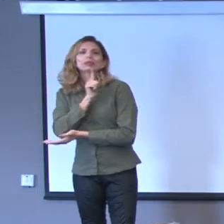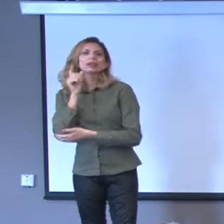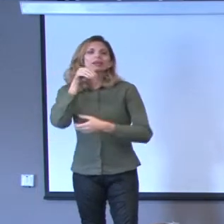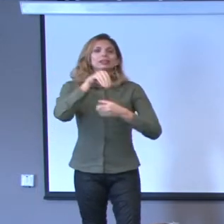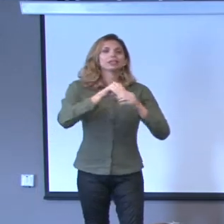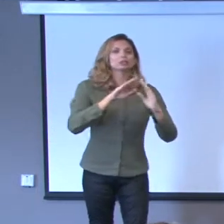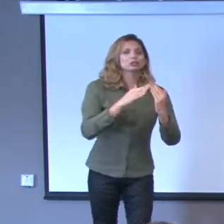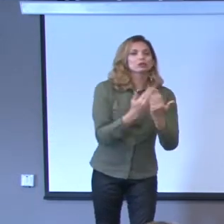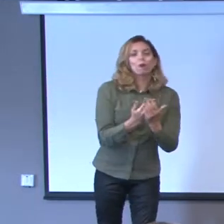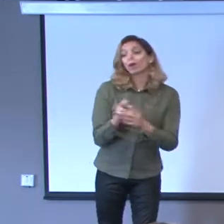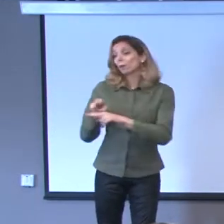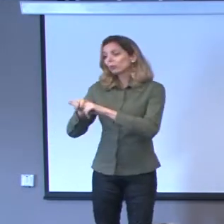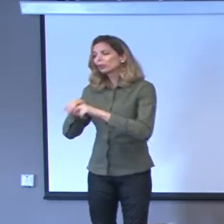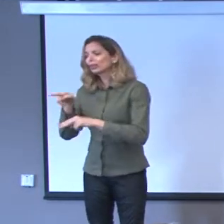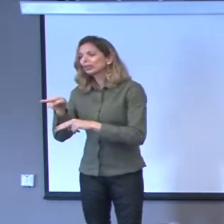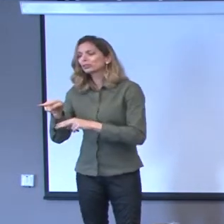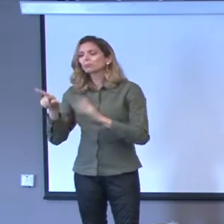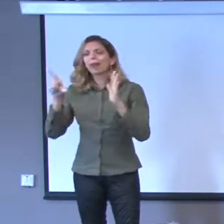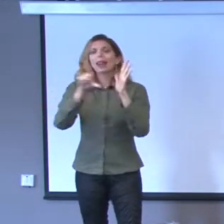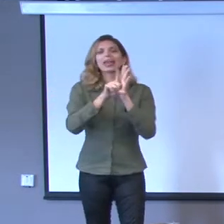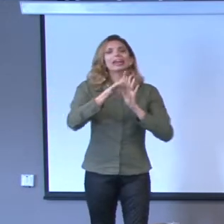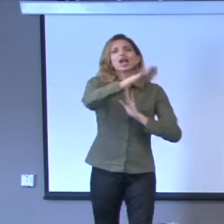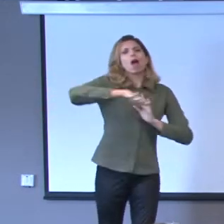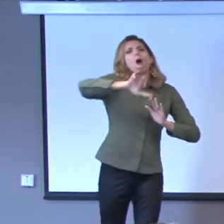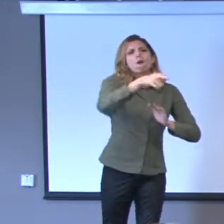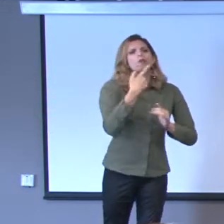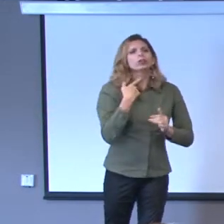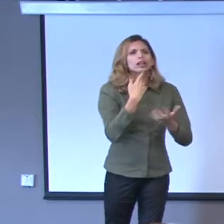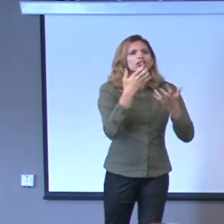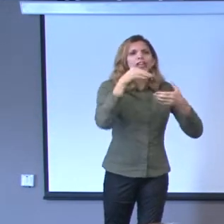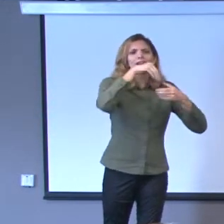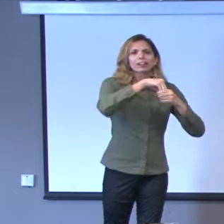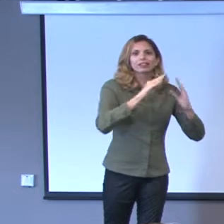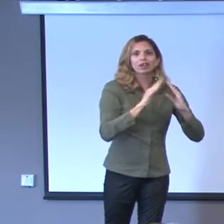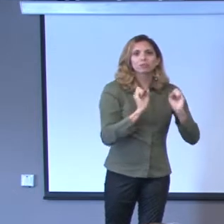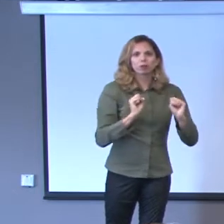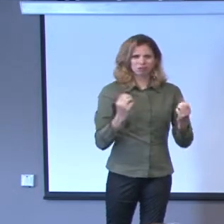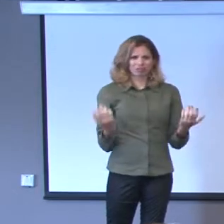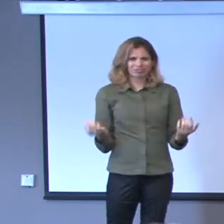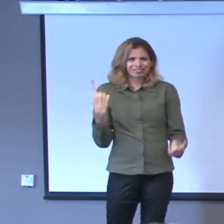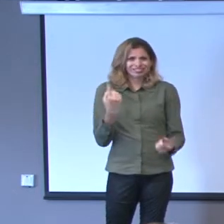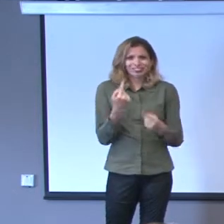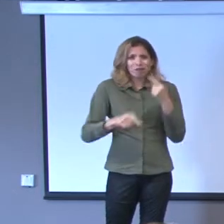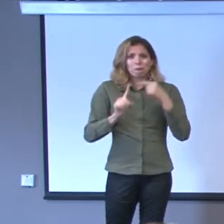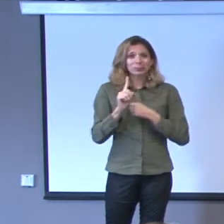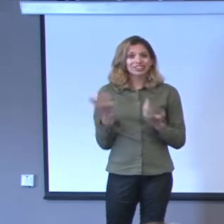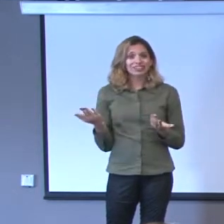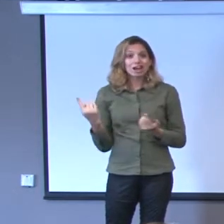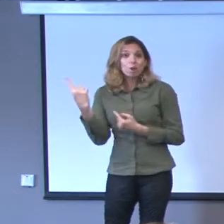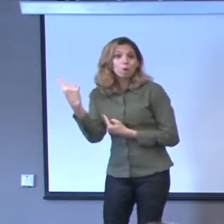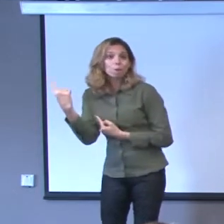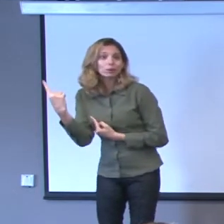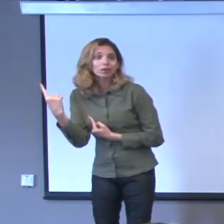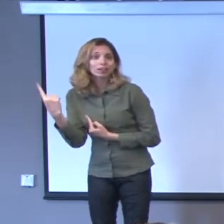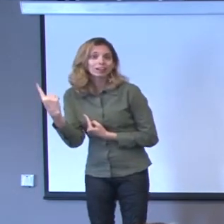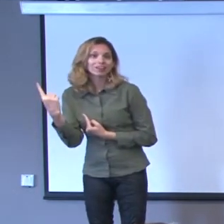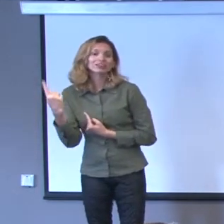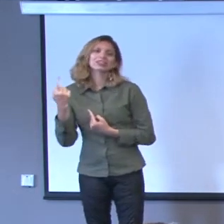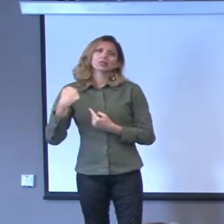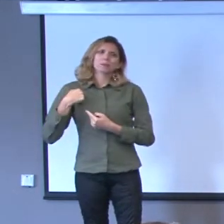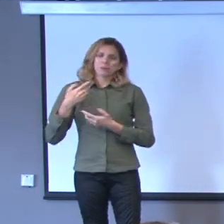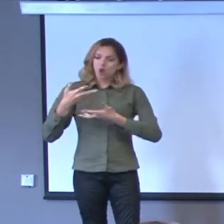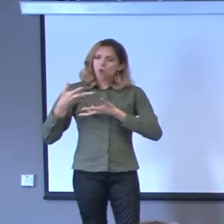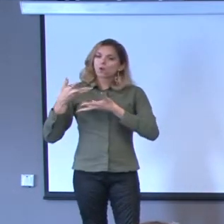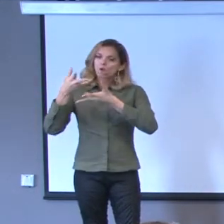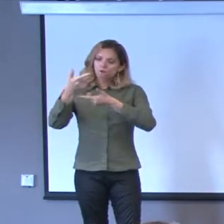criar uma lei para todos, é de partir o coração. Né? E por isso que, quando eu recebi esse convite, eu fiquei